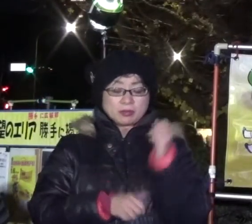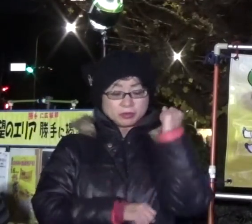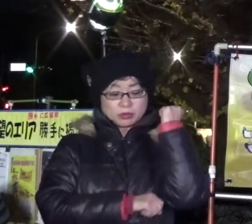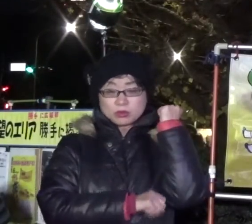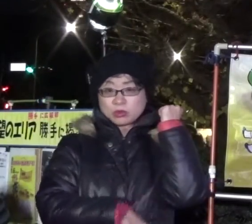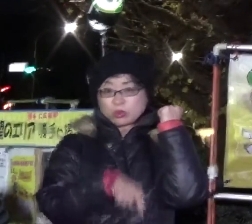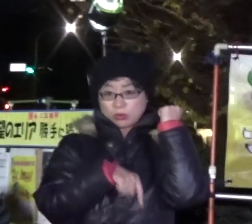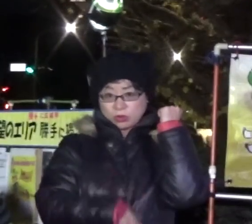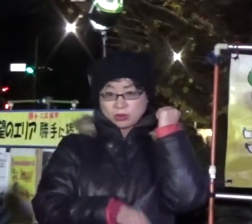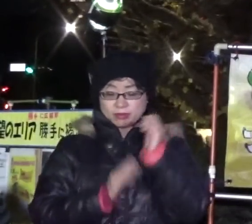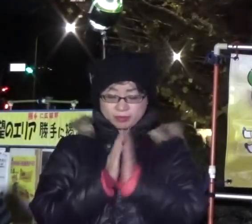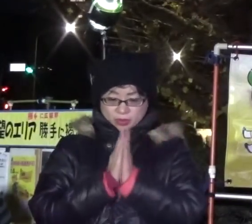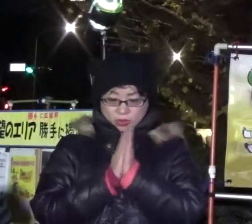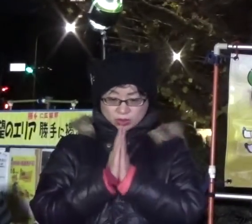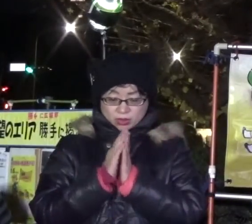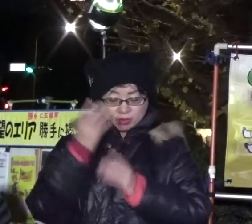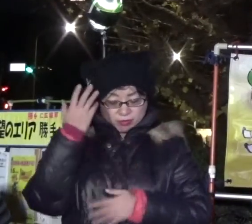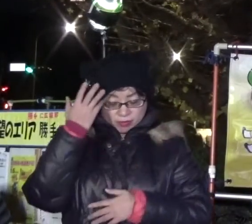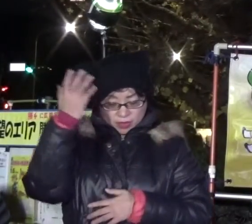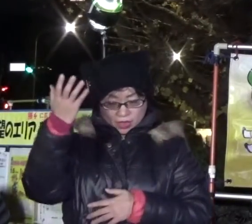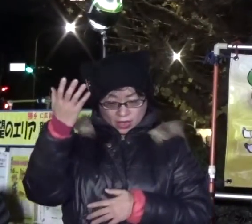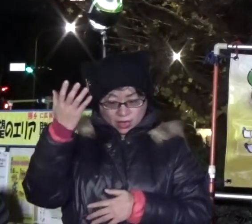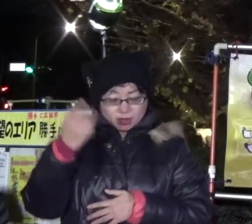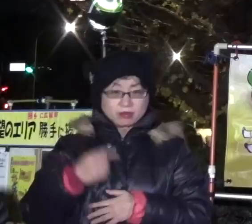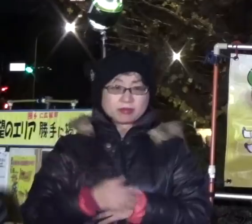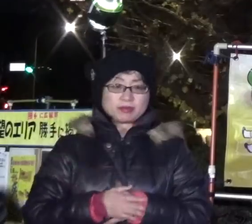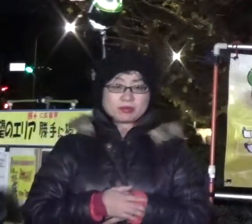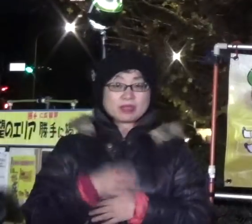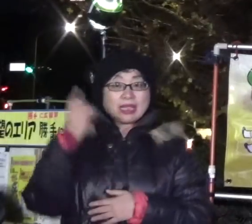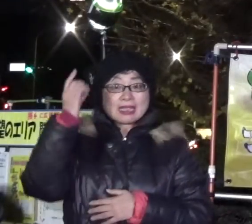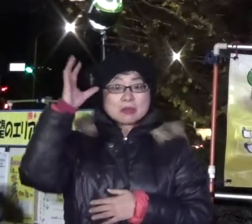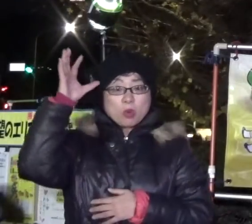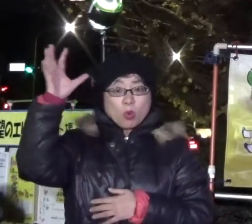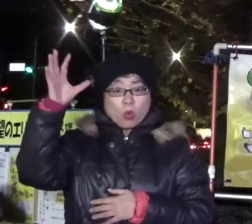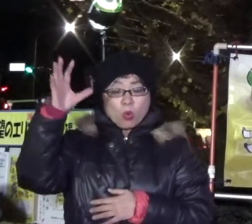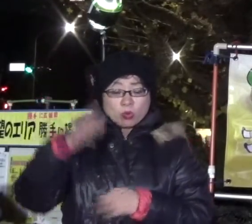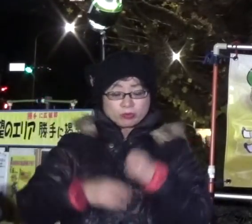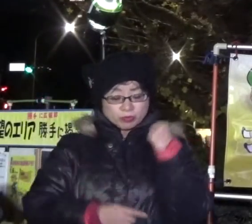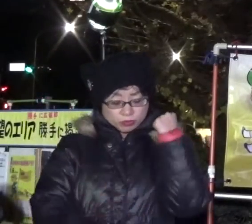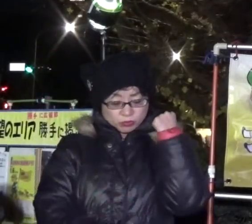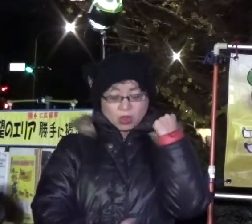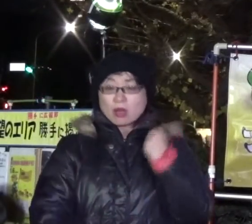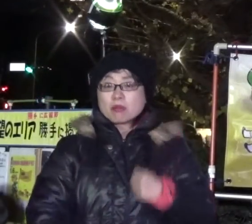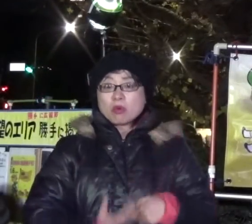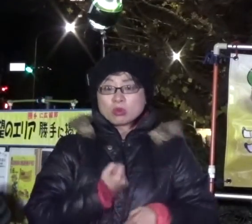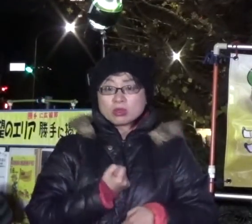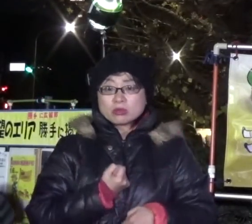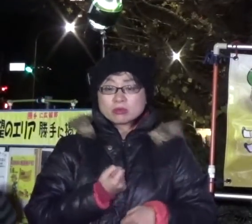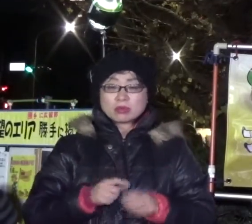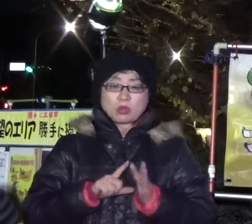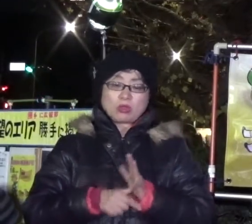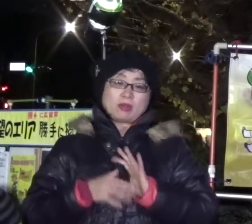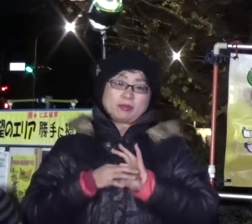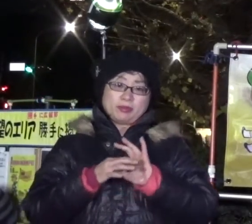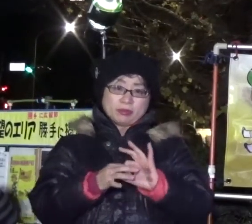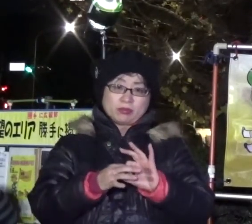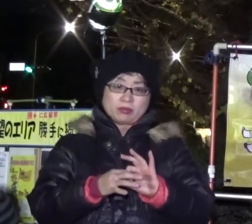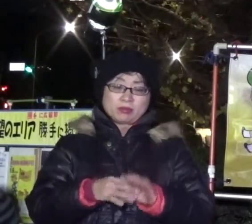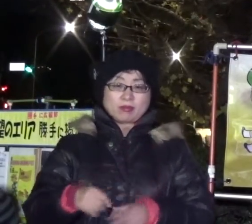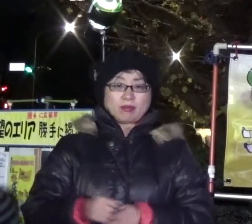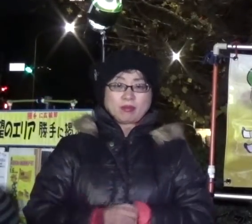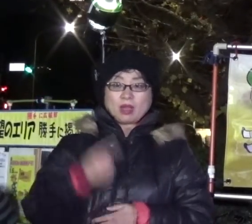ね、祈りであったり願いであったり、それからここにあるように希望っていうのがないと続かないと思うんです。敵は大きいです